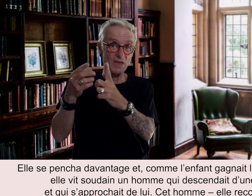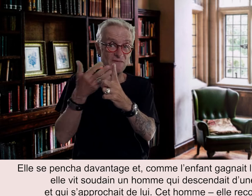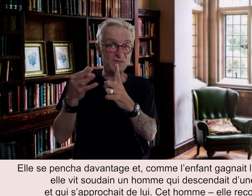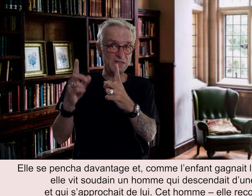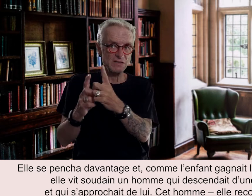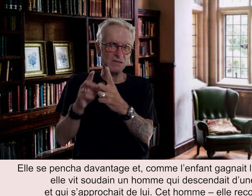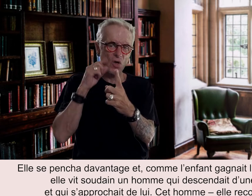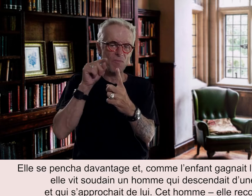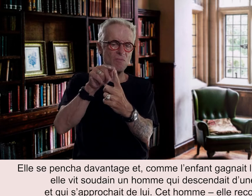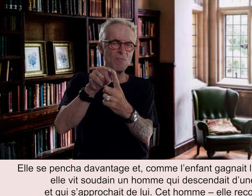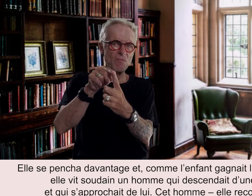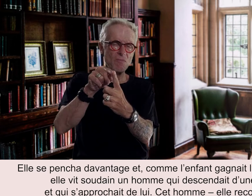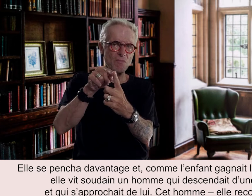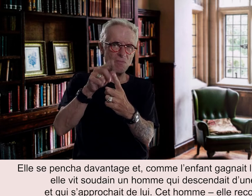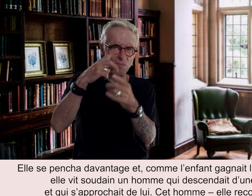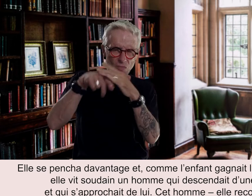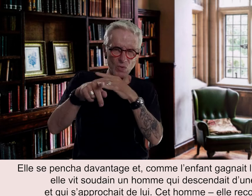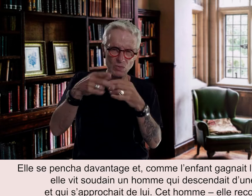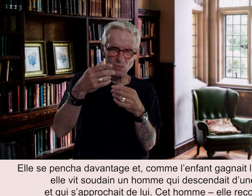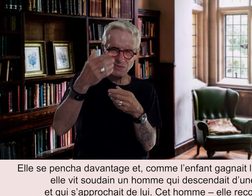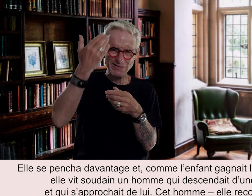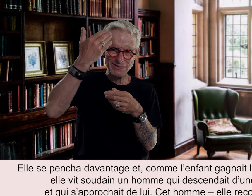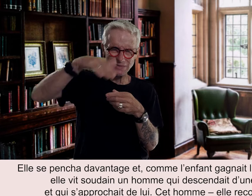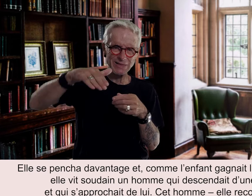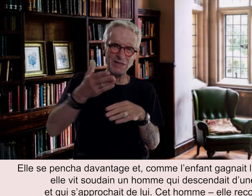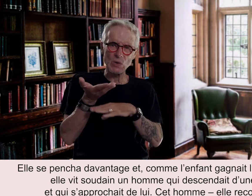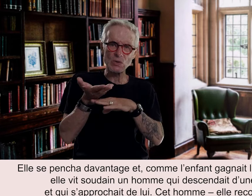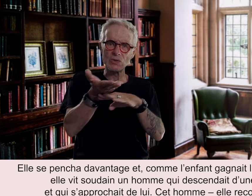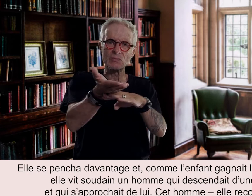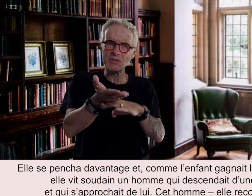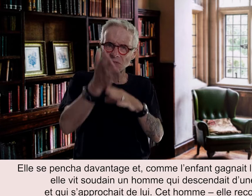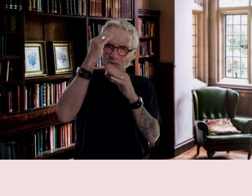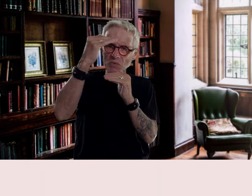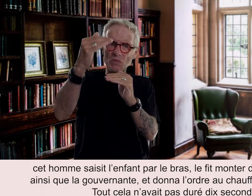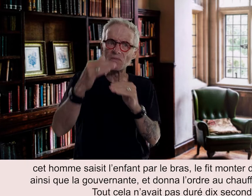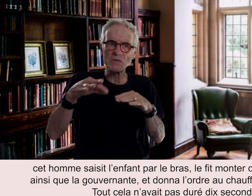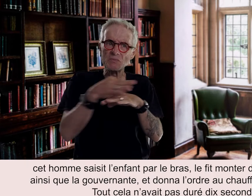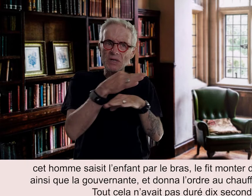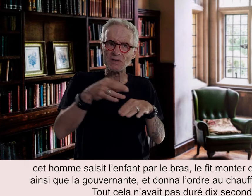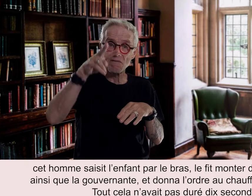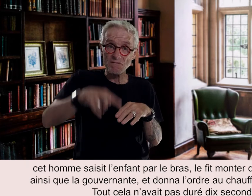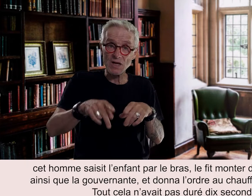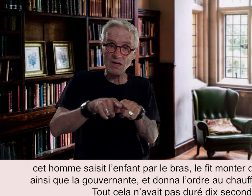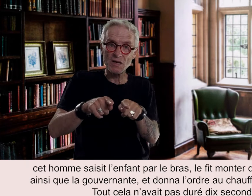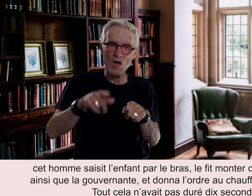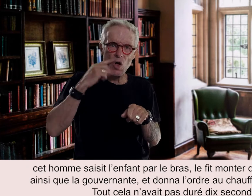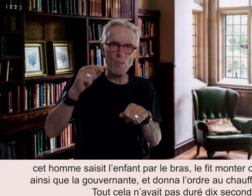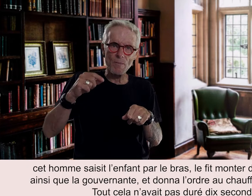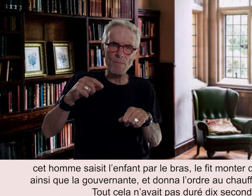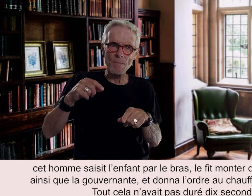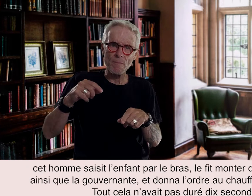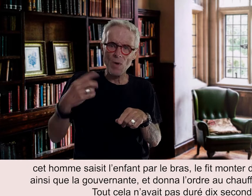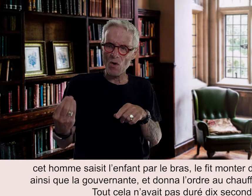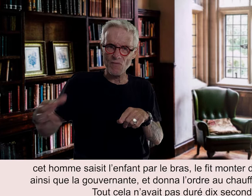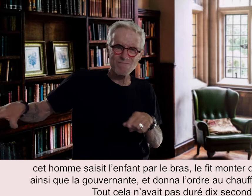Cet homme, elle reconnut Bernard, le domestique de confiance de son mari. Cet homme saisit l'enfant par le